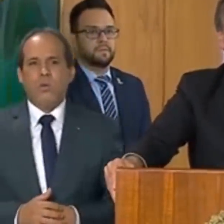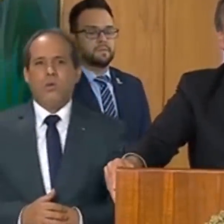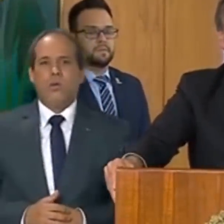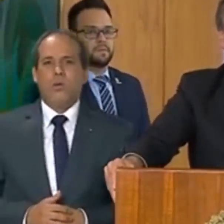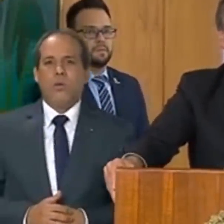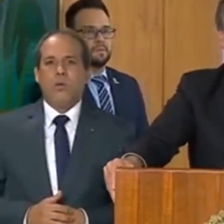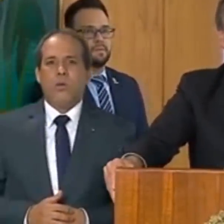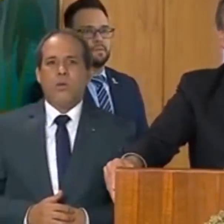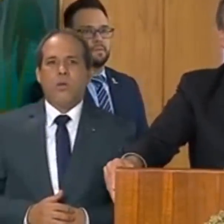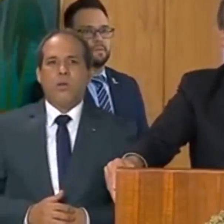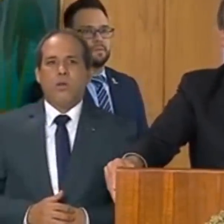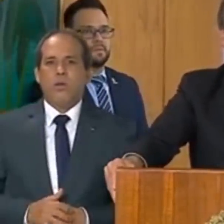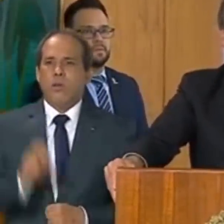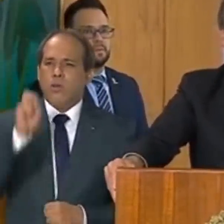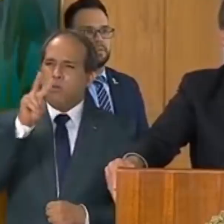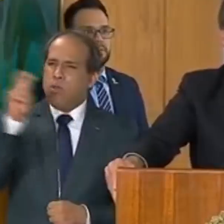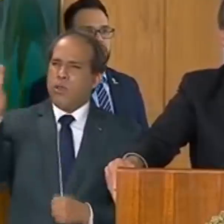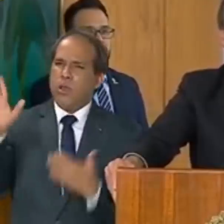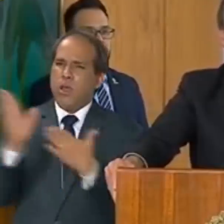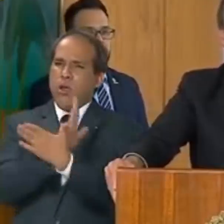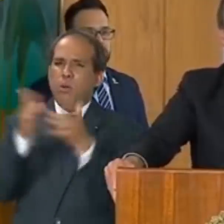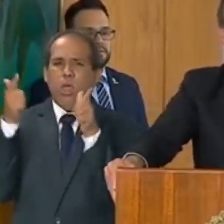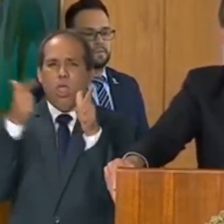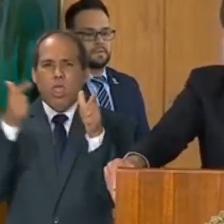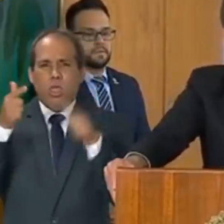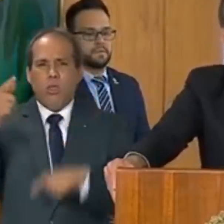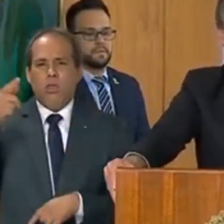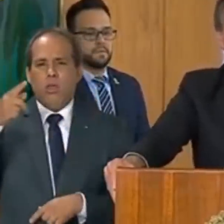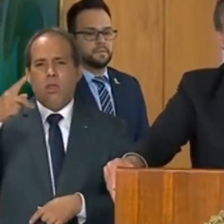e ver como alguns zombam da nossa nação.